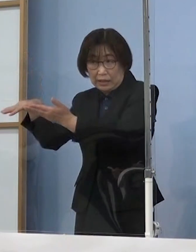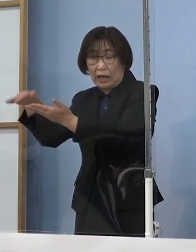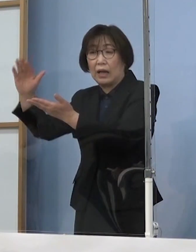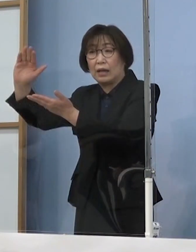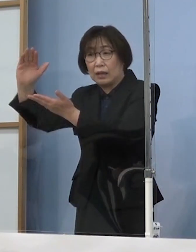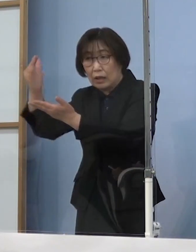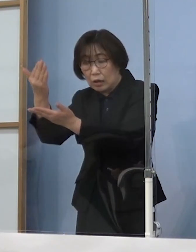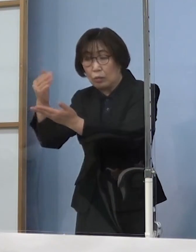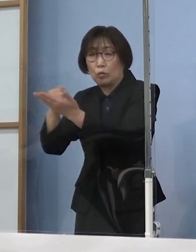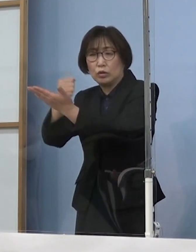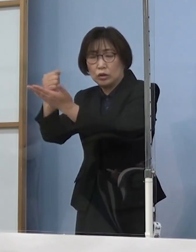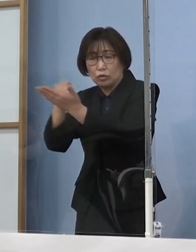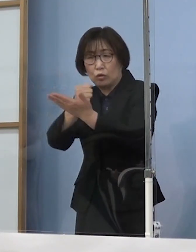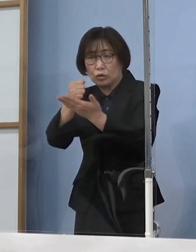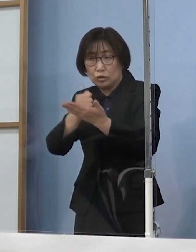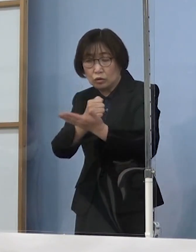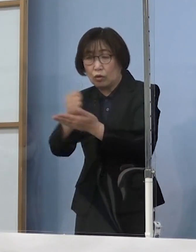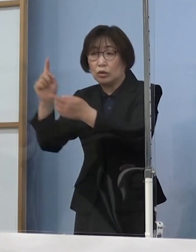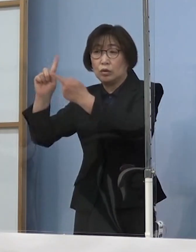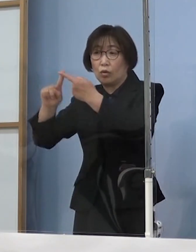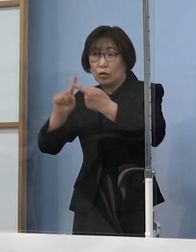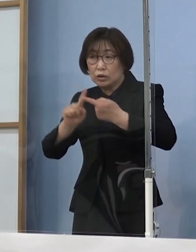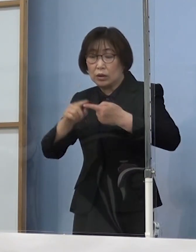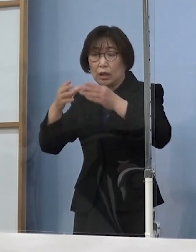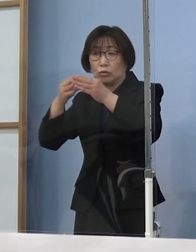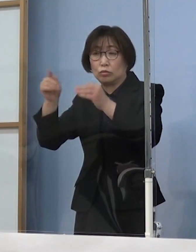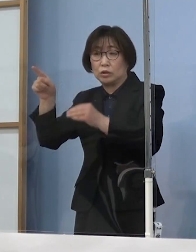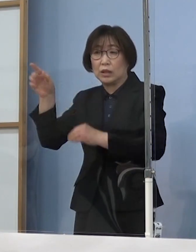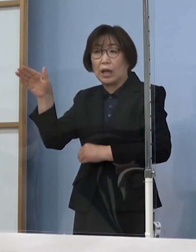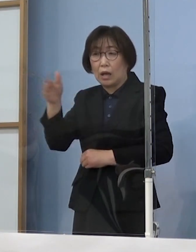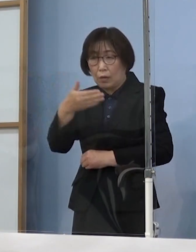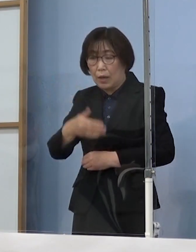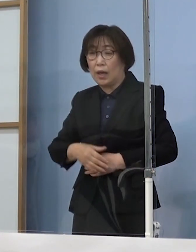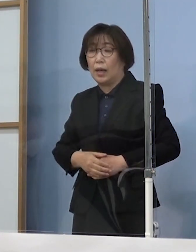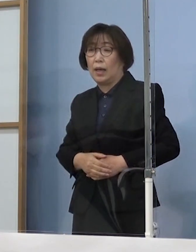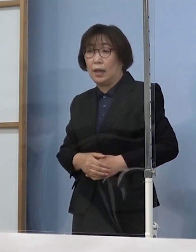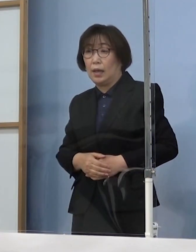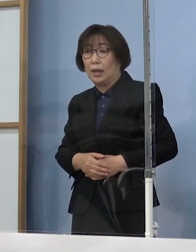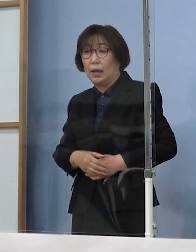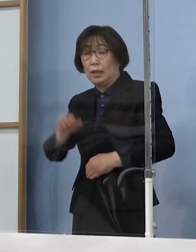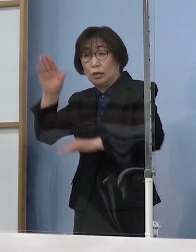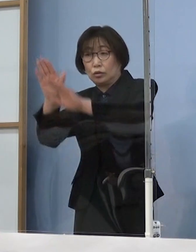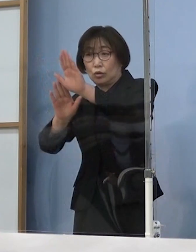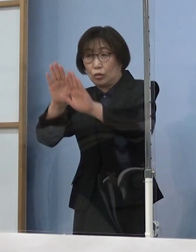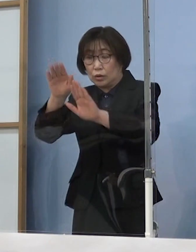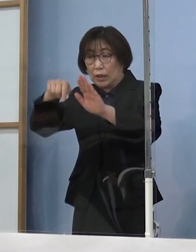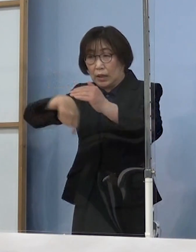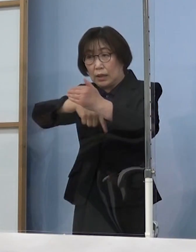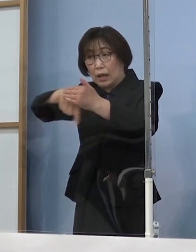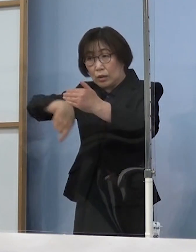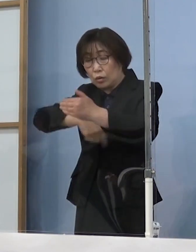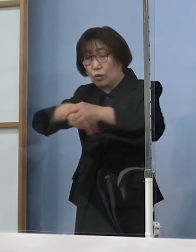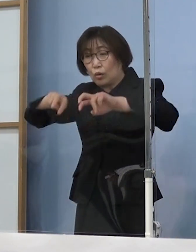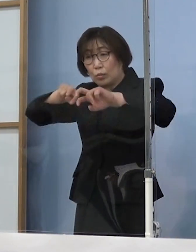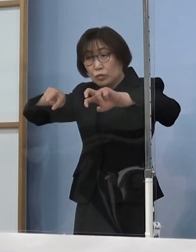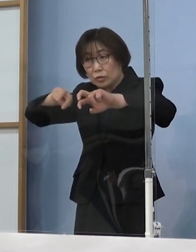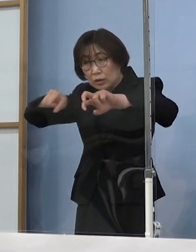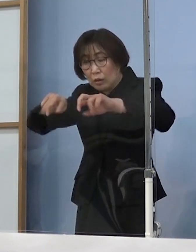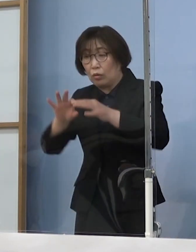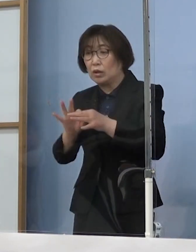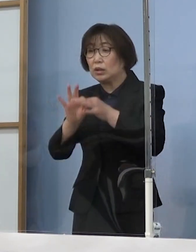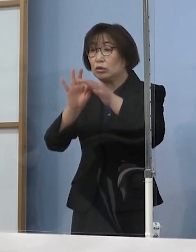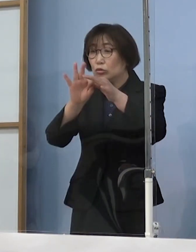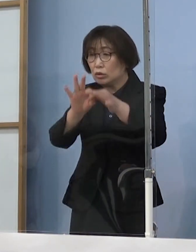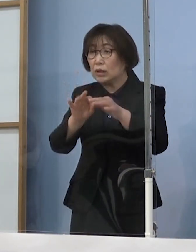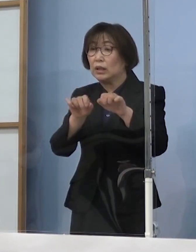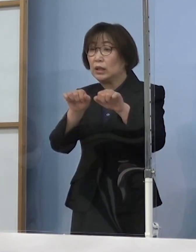情、これに応じまして国の方からは情勢の分析を引き続き行うと、